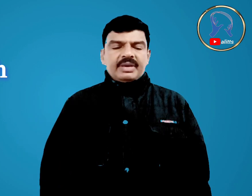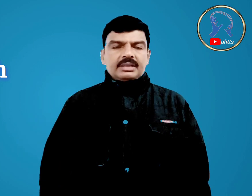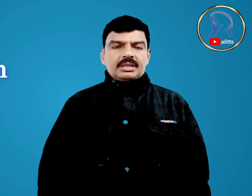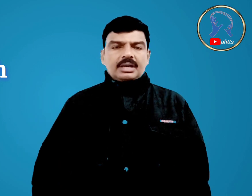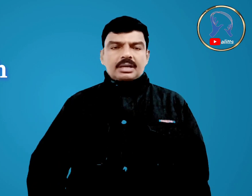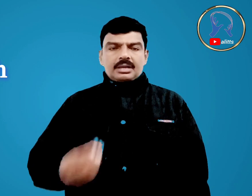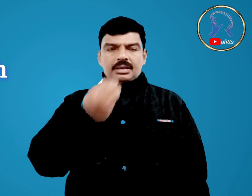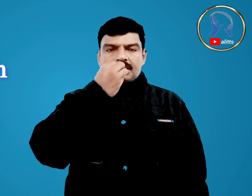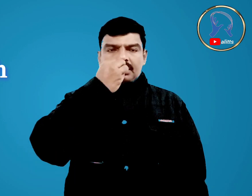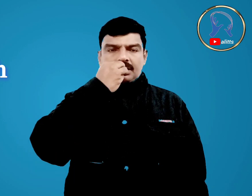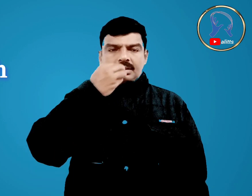मैदा।